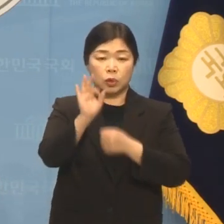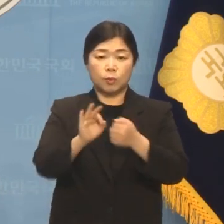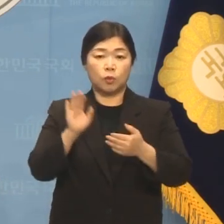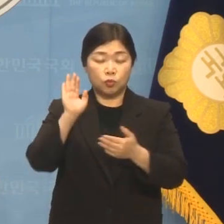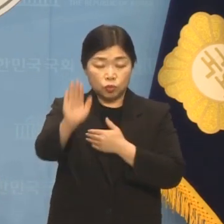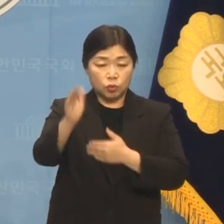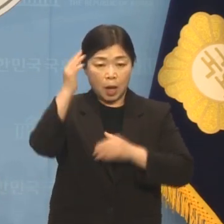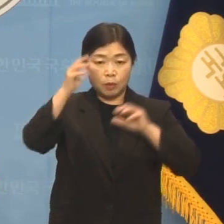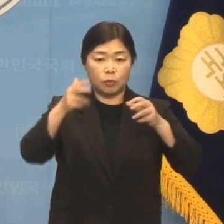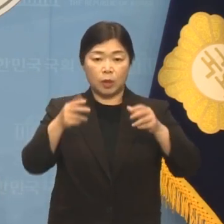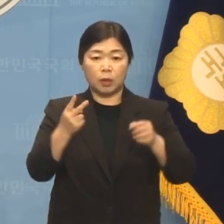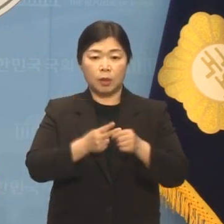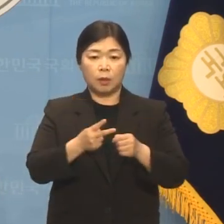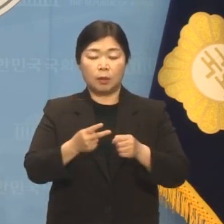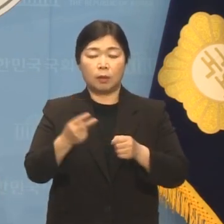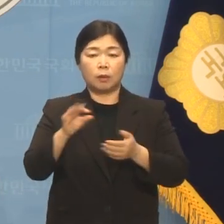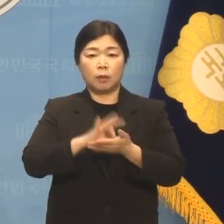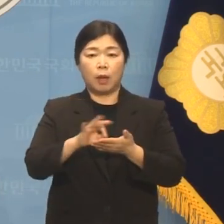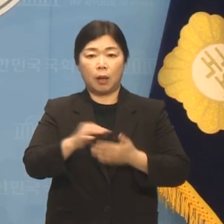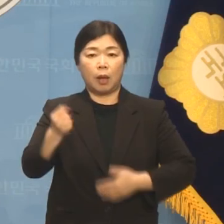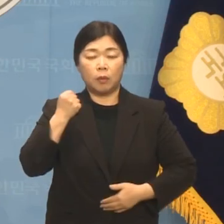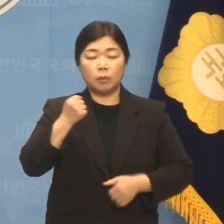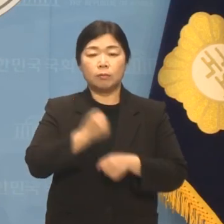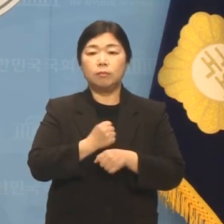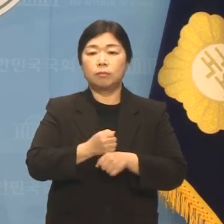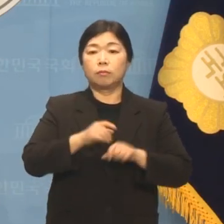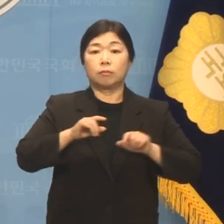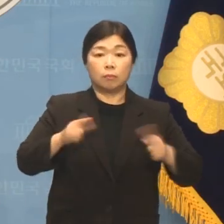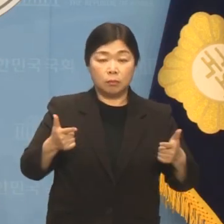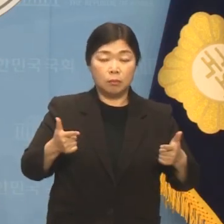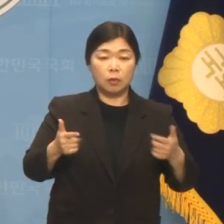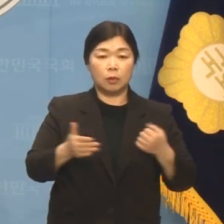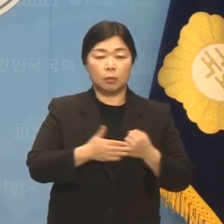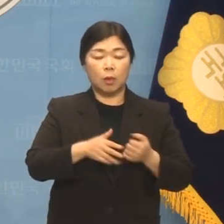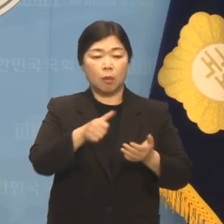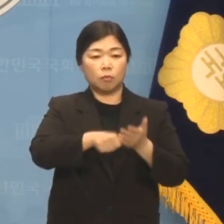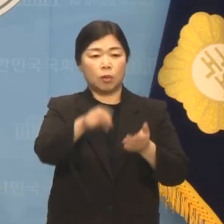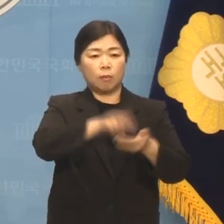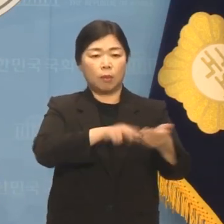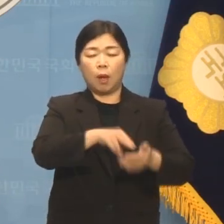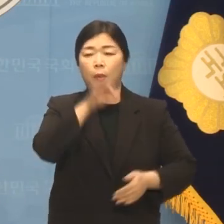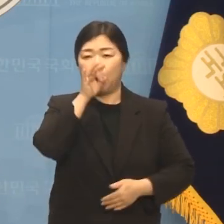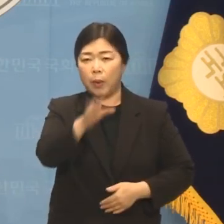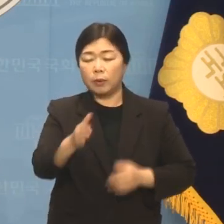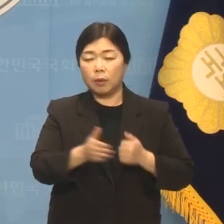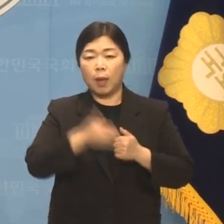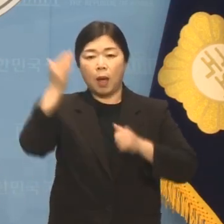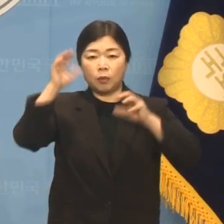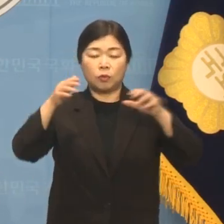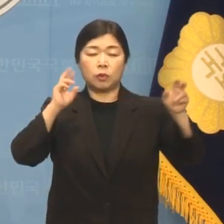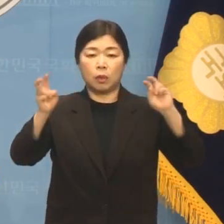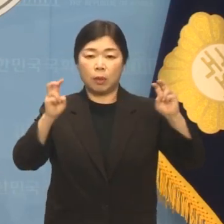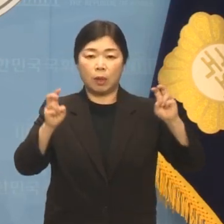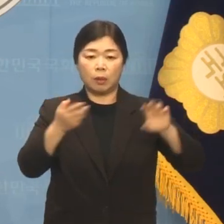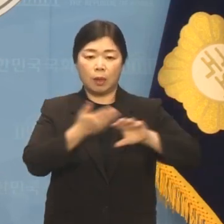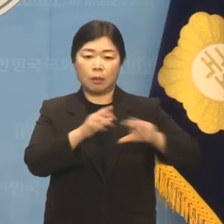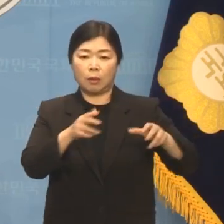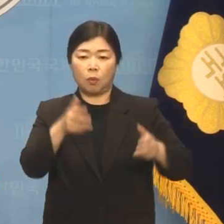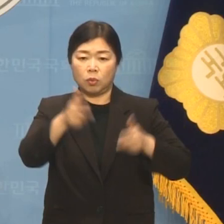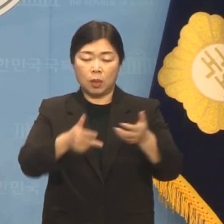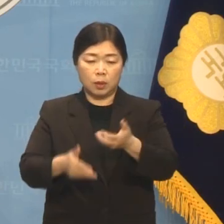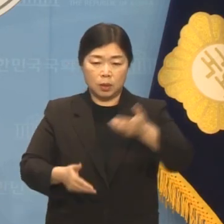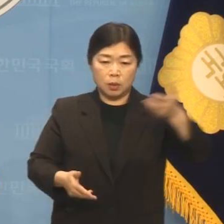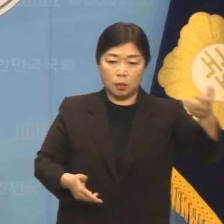국내에서 재생에너지가 생산되지 않아 제품을 팔 수가 없어 우리나라 기업들이 해외로 공장을 이전할